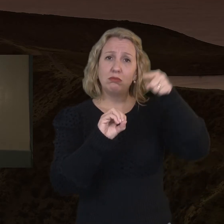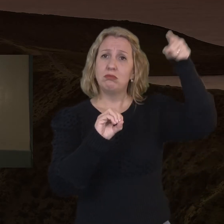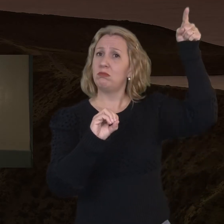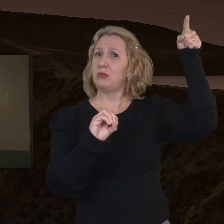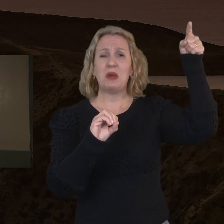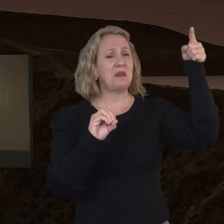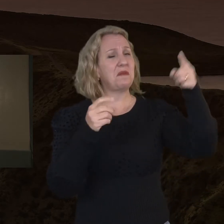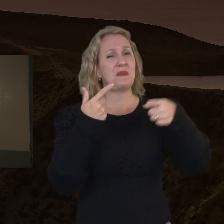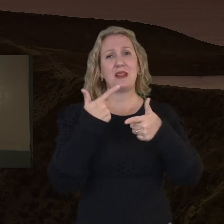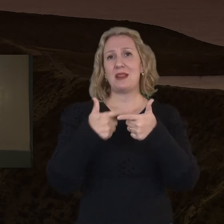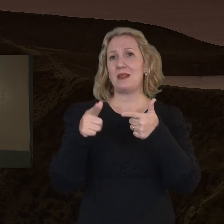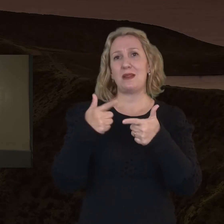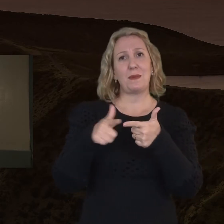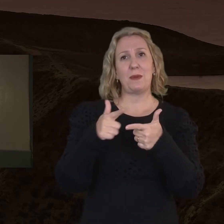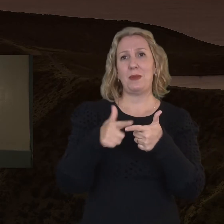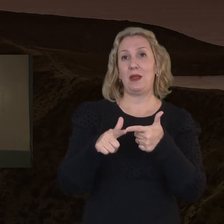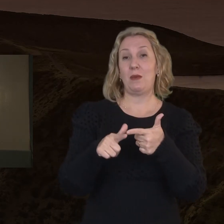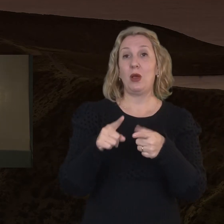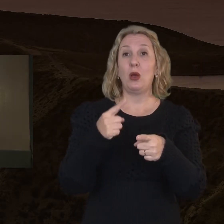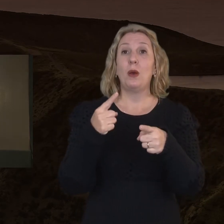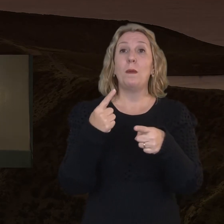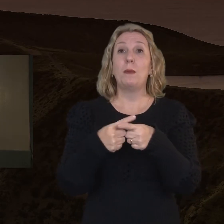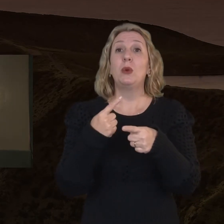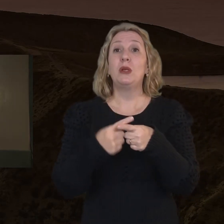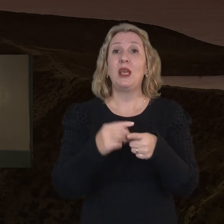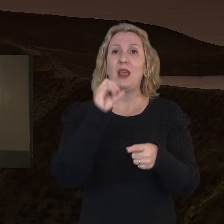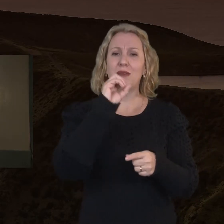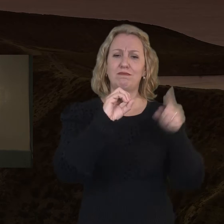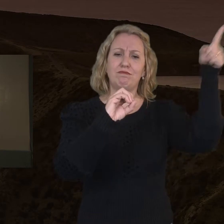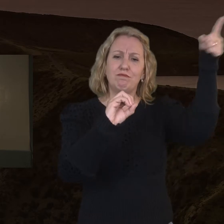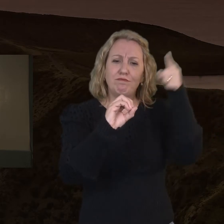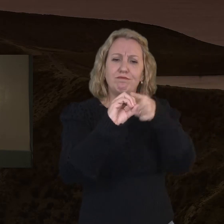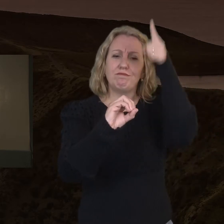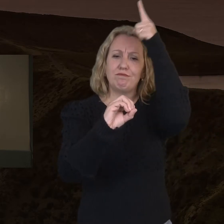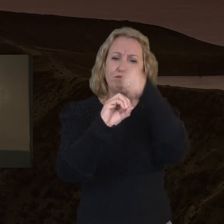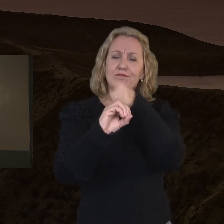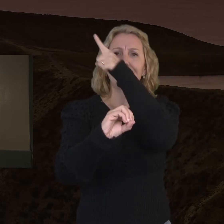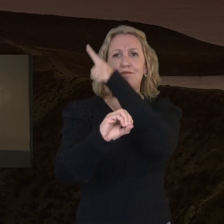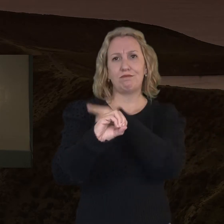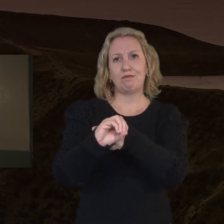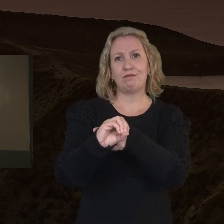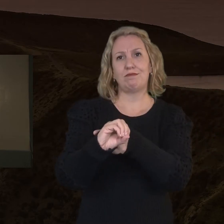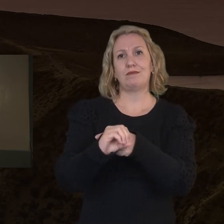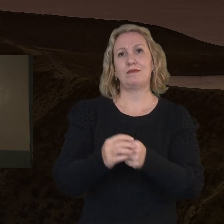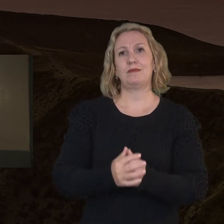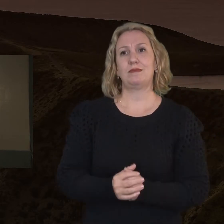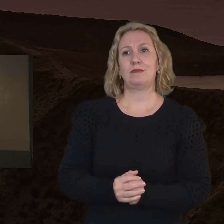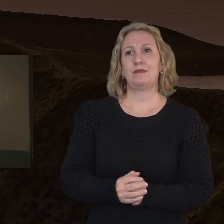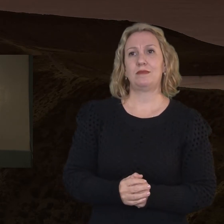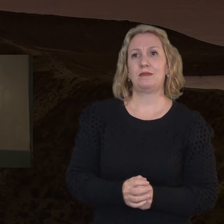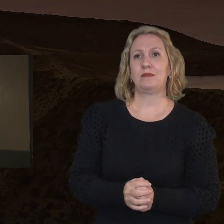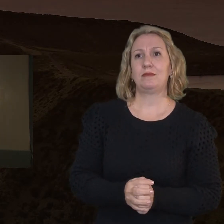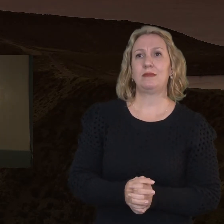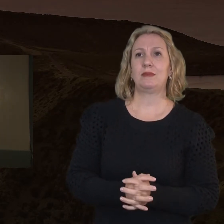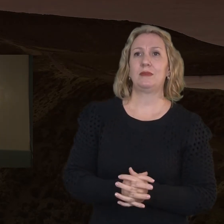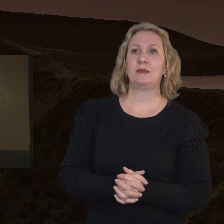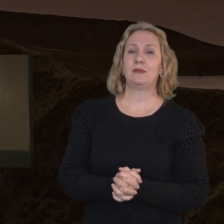ele é tem cabeça todas as coisas agora vamos ver a segunda imagem a próxima imagem